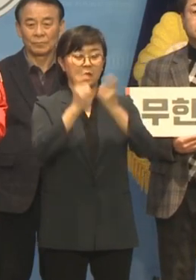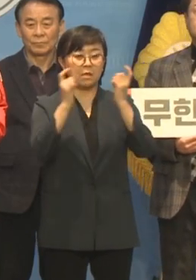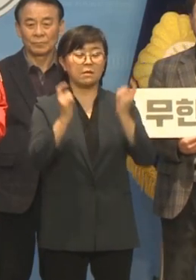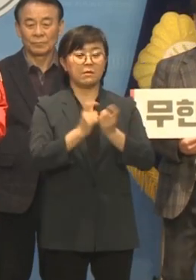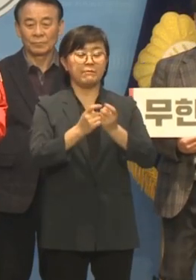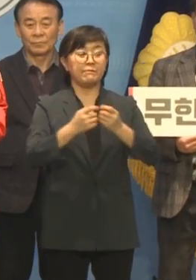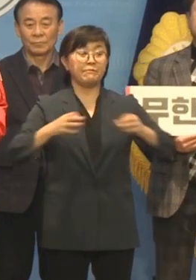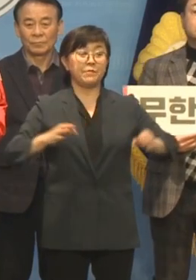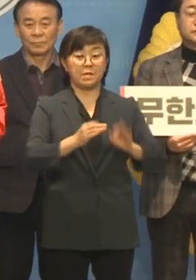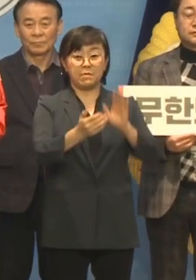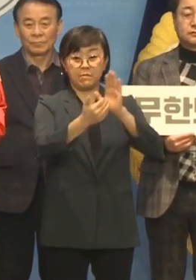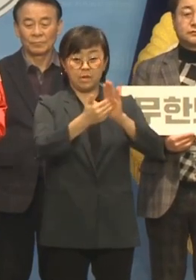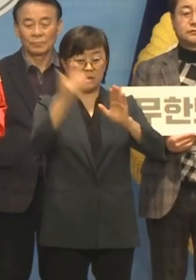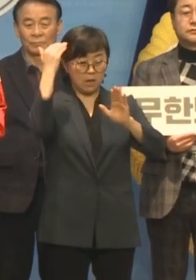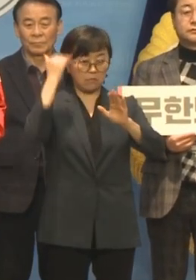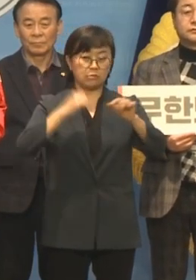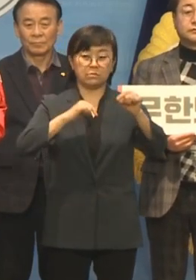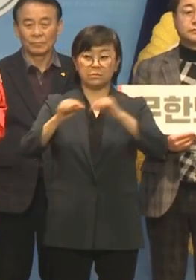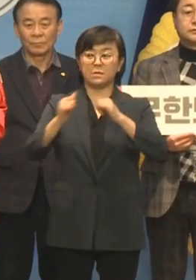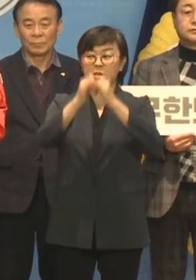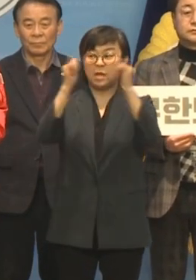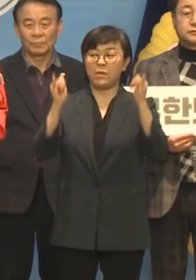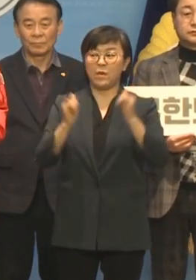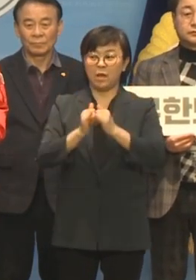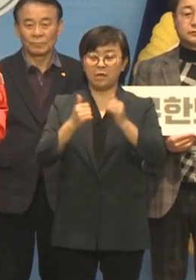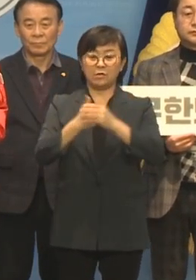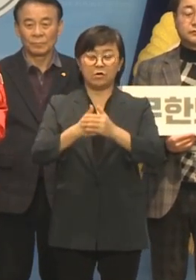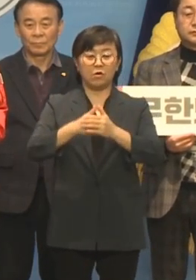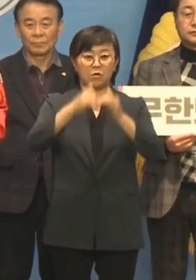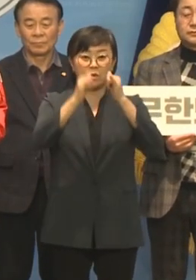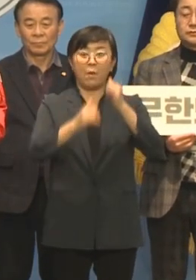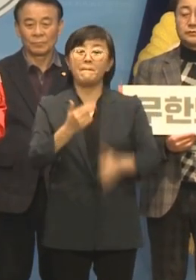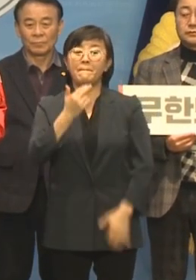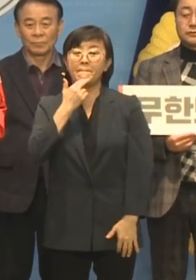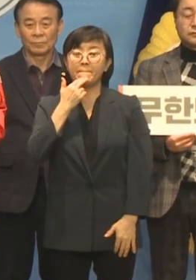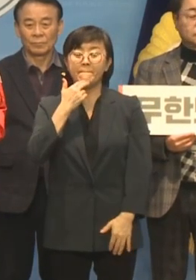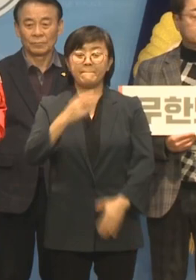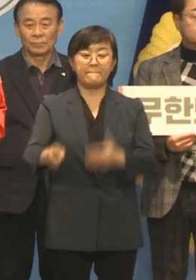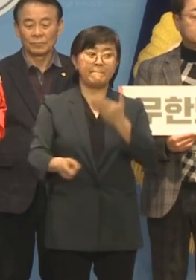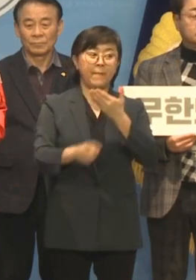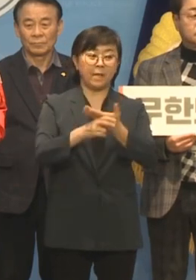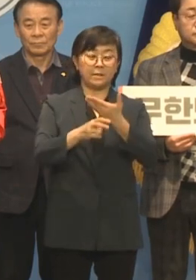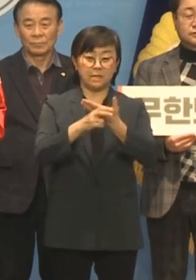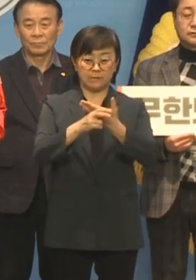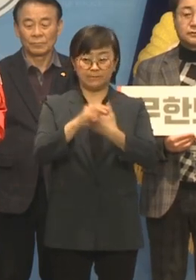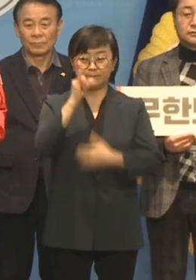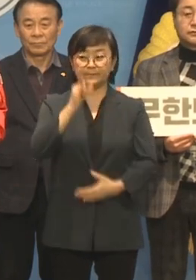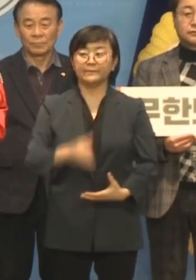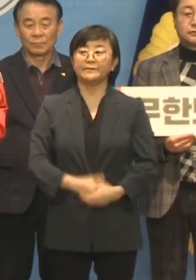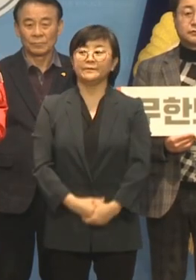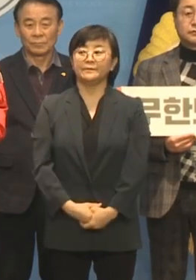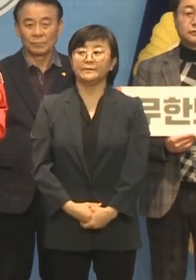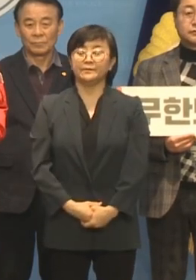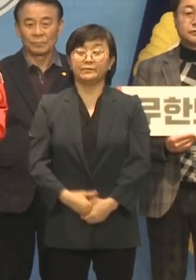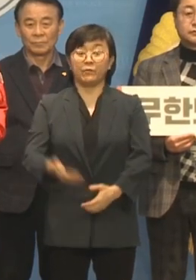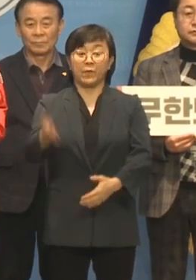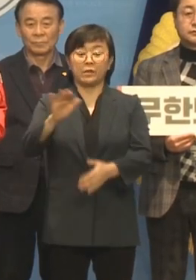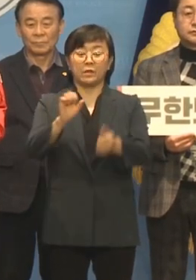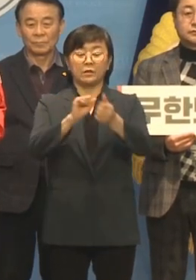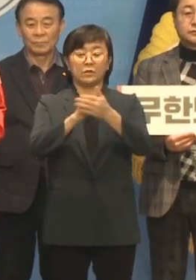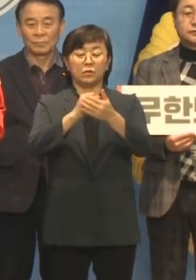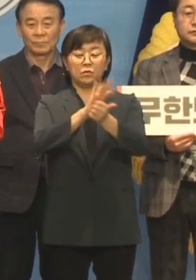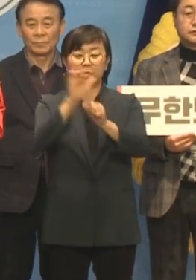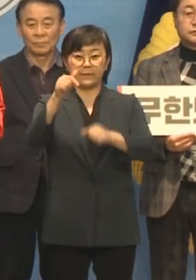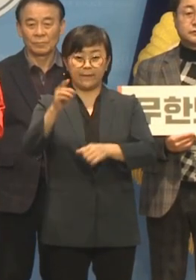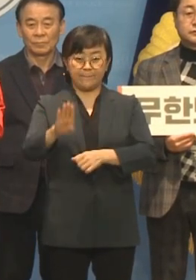방패로 만들어서 한국 정치사에서 유례를 찾기가 어려운 반칙을 일삼고 있습니다. 그런데